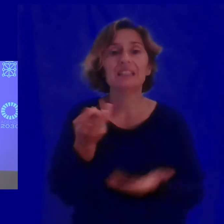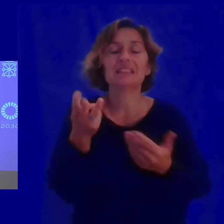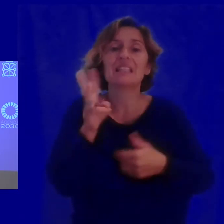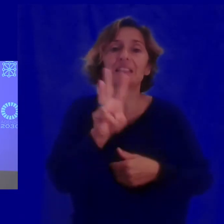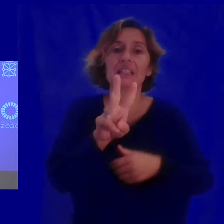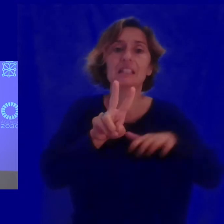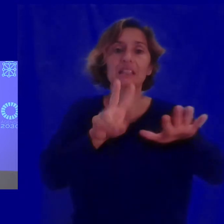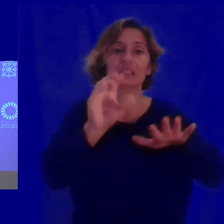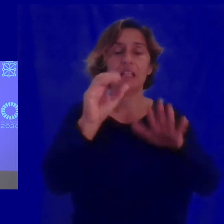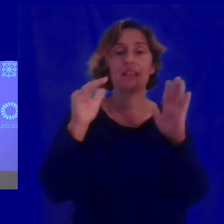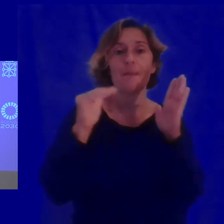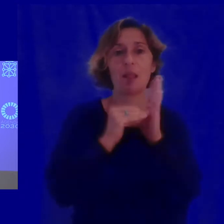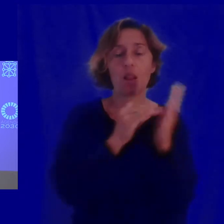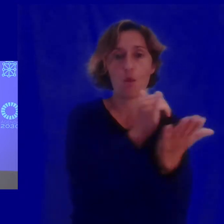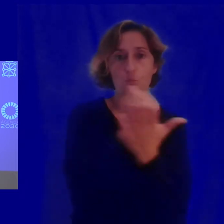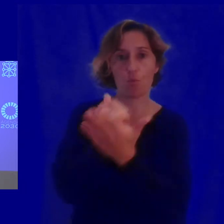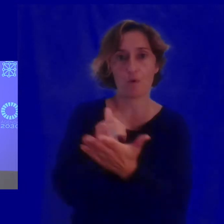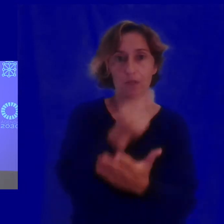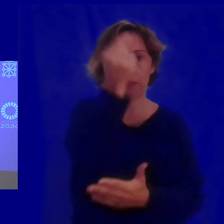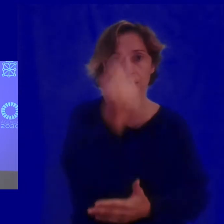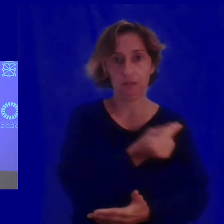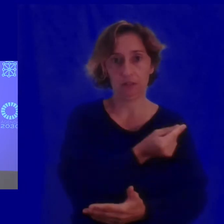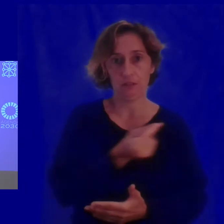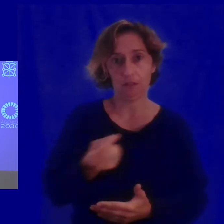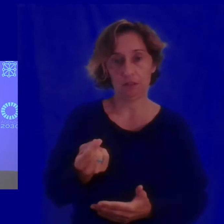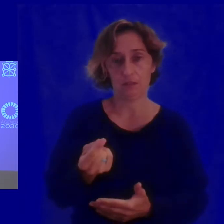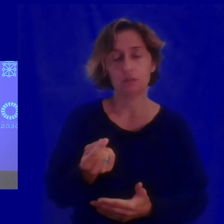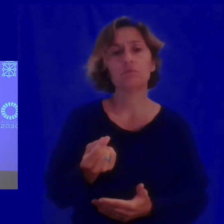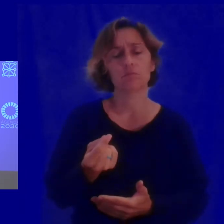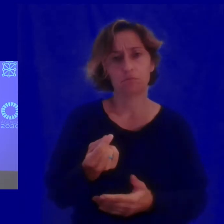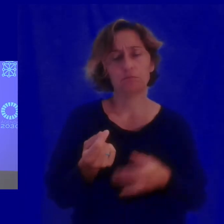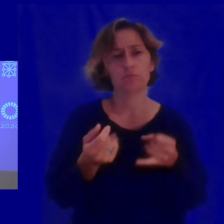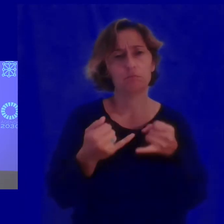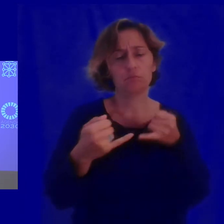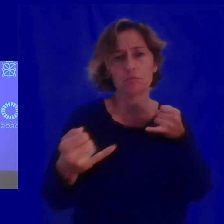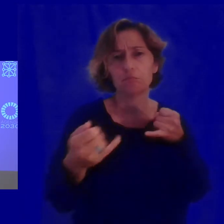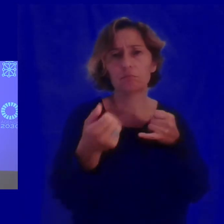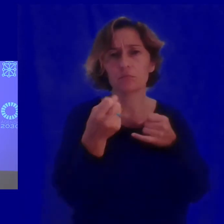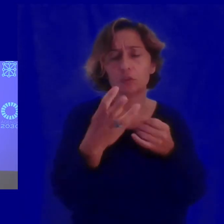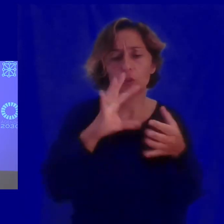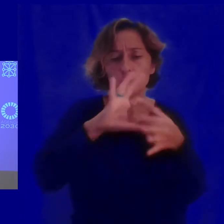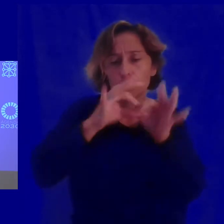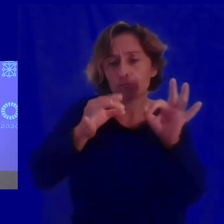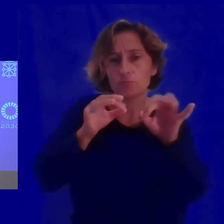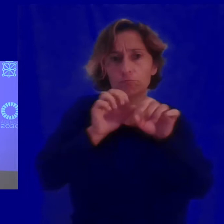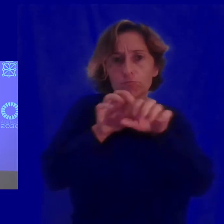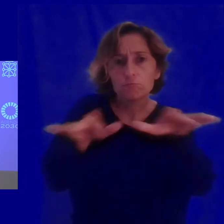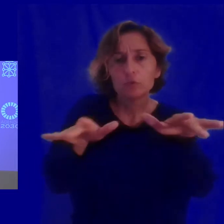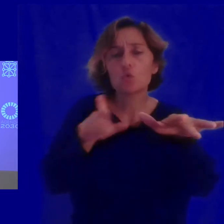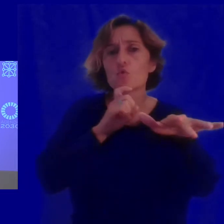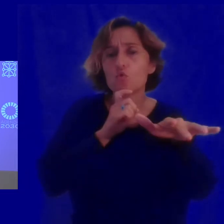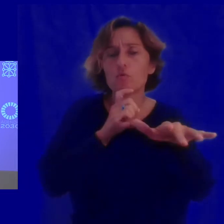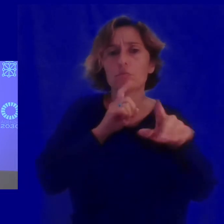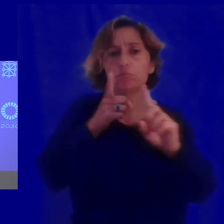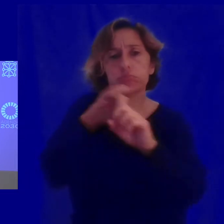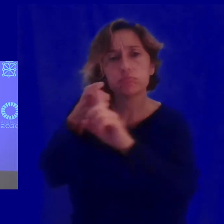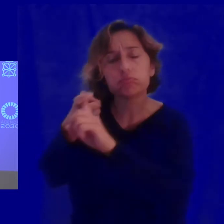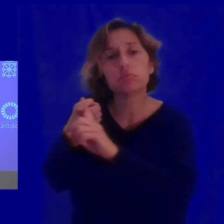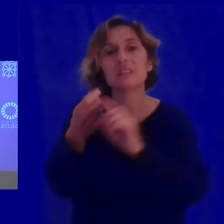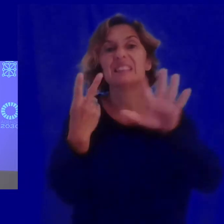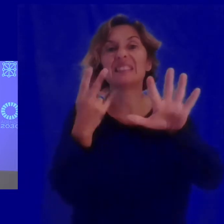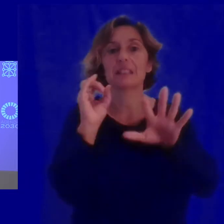con unos números muy elevados también de trazabilidad y de vinculación de los casos, que es superior al